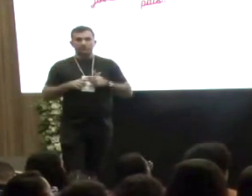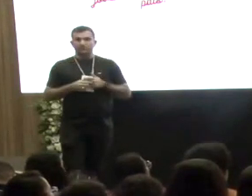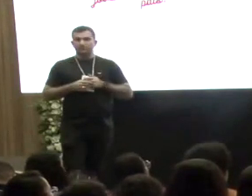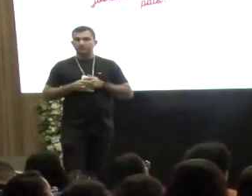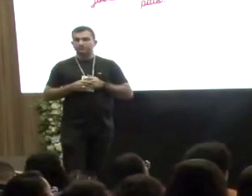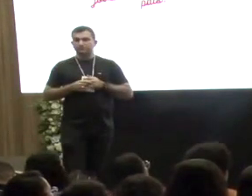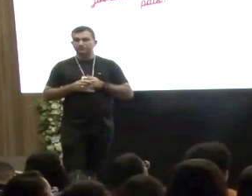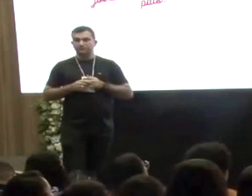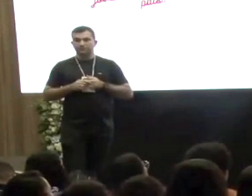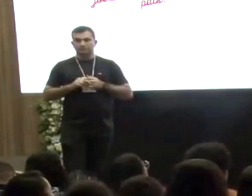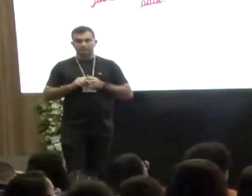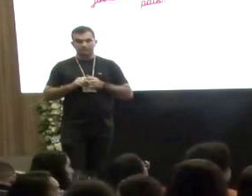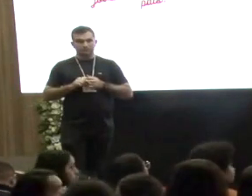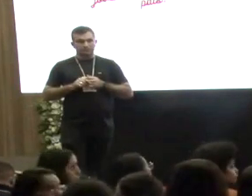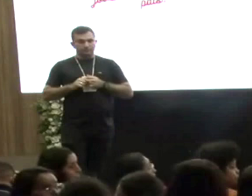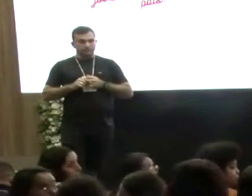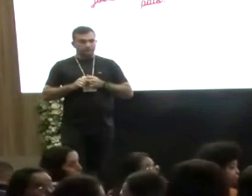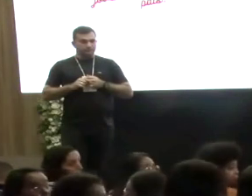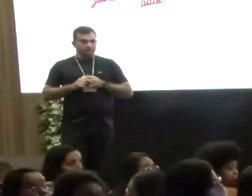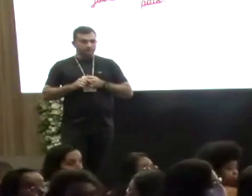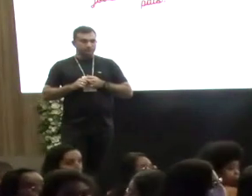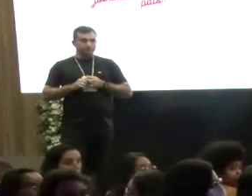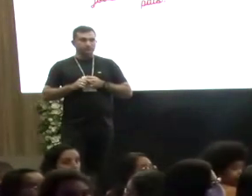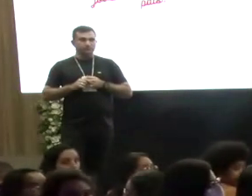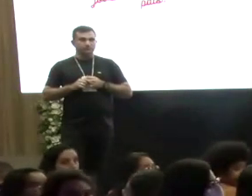Deem uma olhada para o auditório.